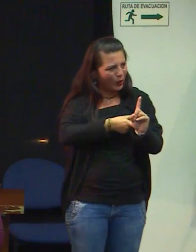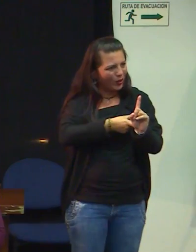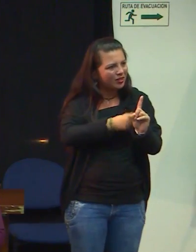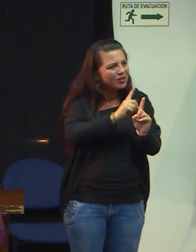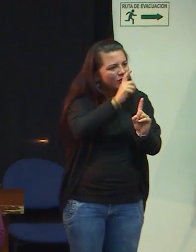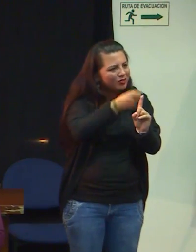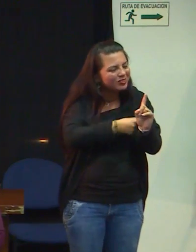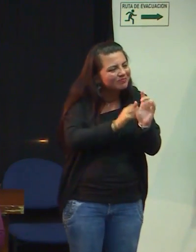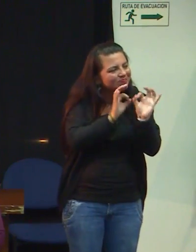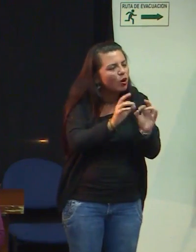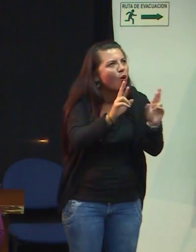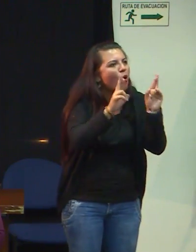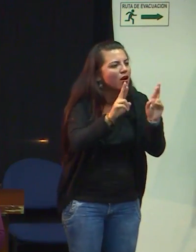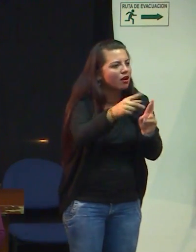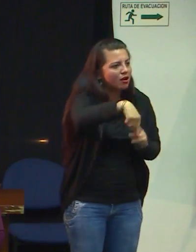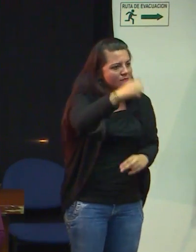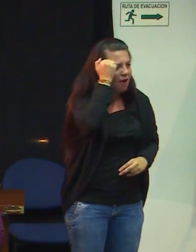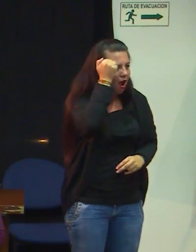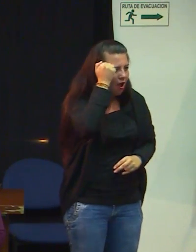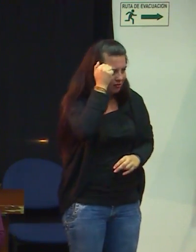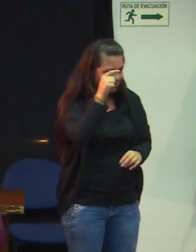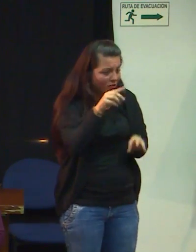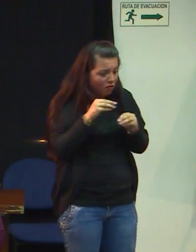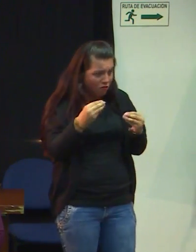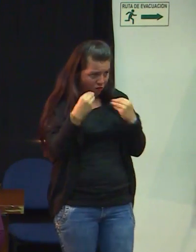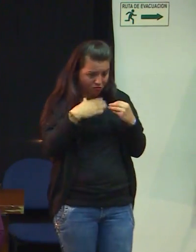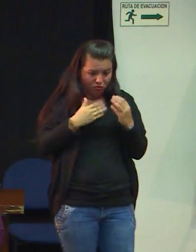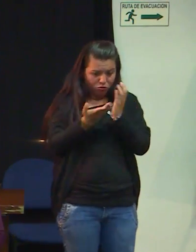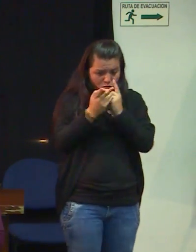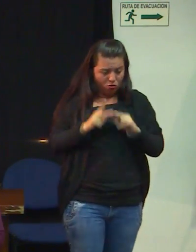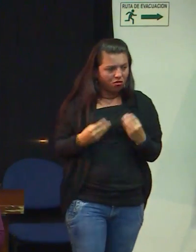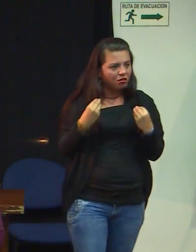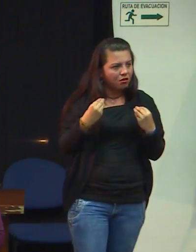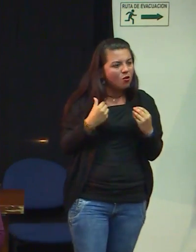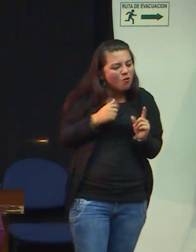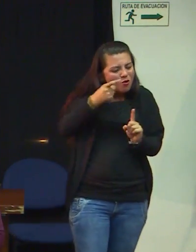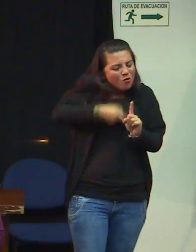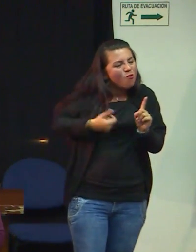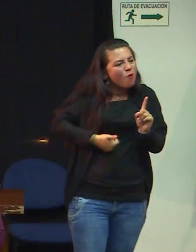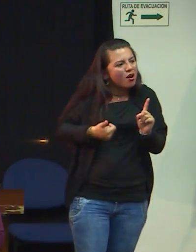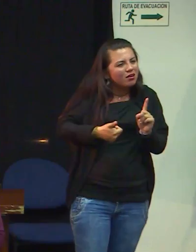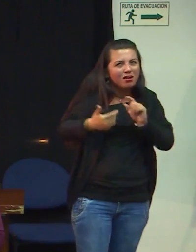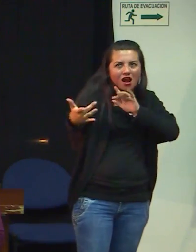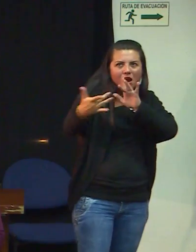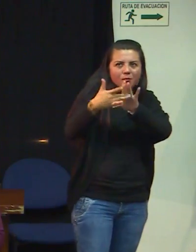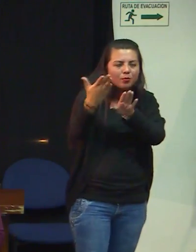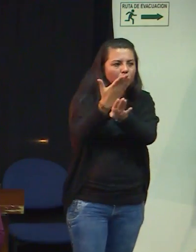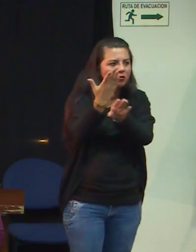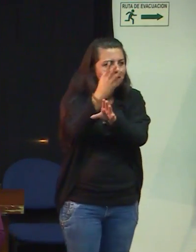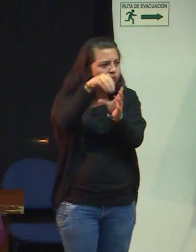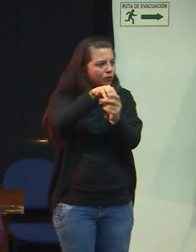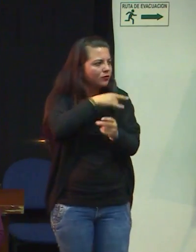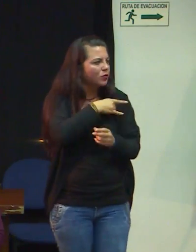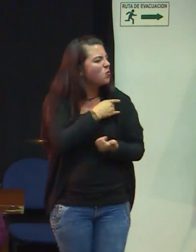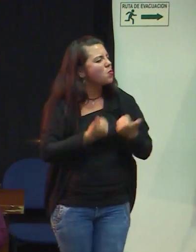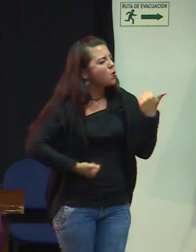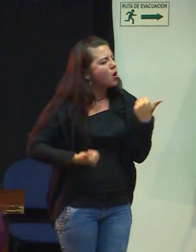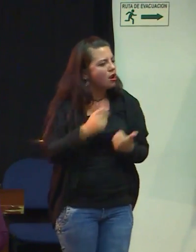ideal de los maestros en formación de nosotros como estudiantes respecto a las problemáticas que se vivencian dentro de la